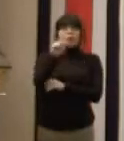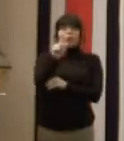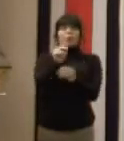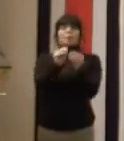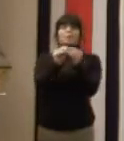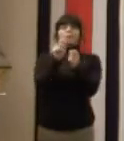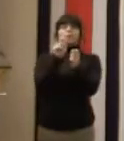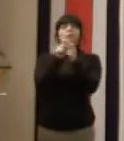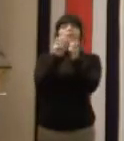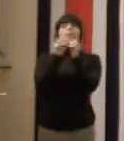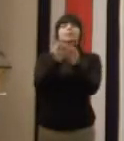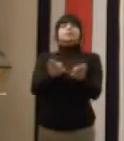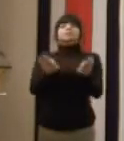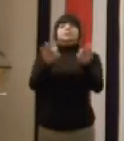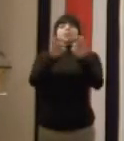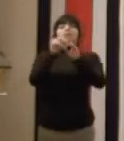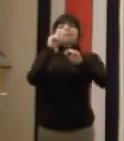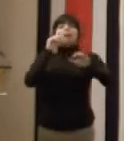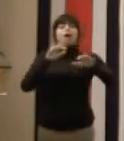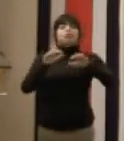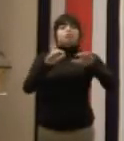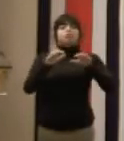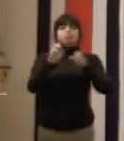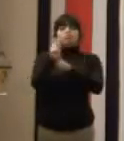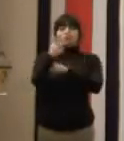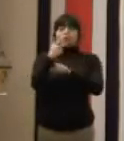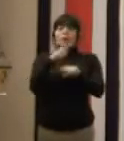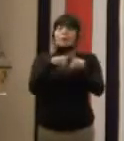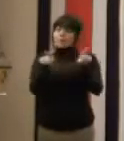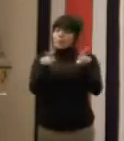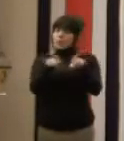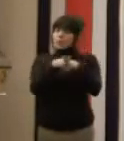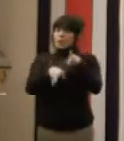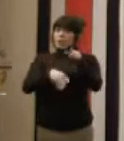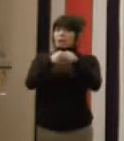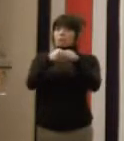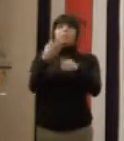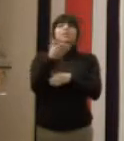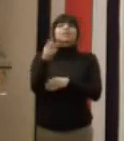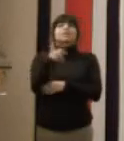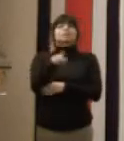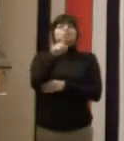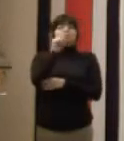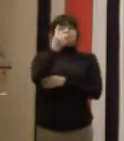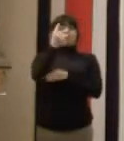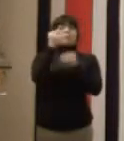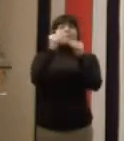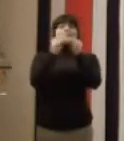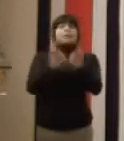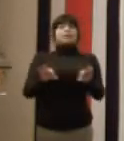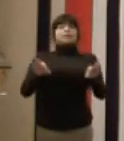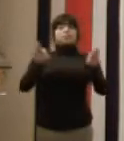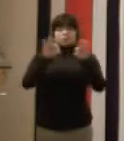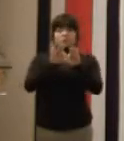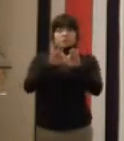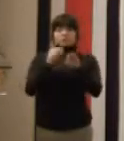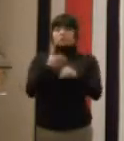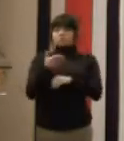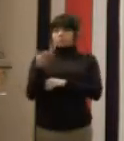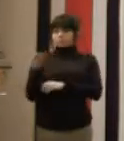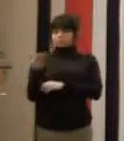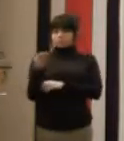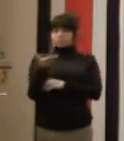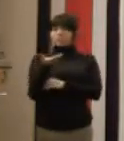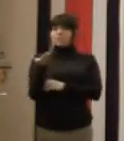más importantes medios de movilidad social. Pero además de eso, es uno de los más importantes